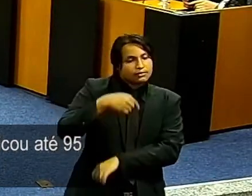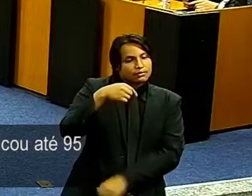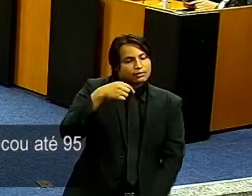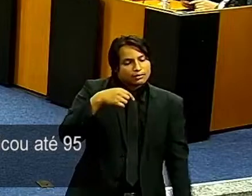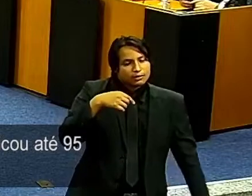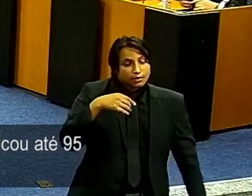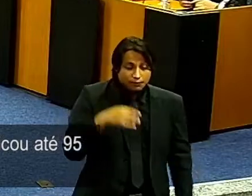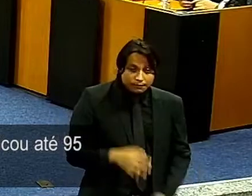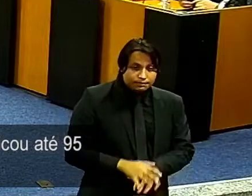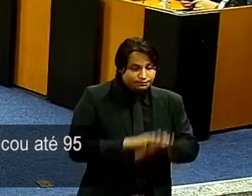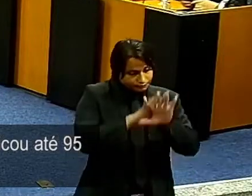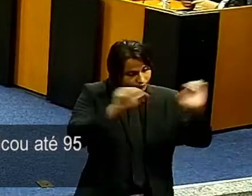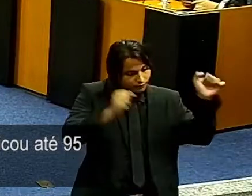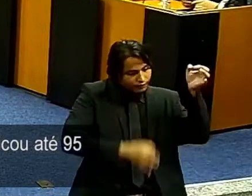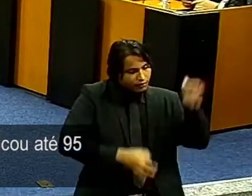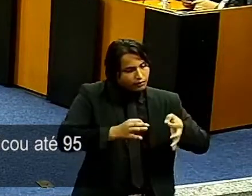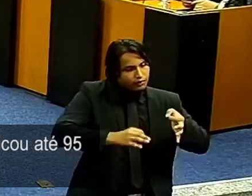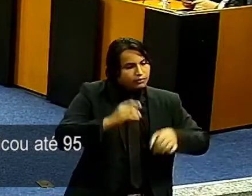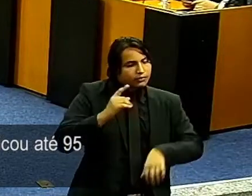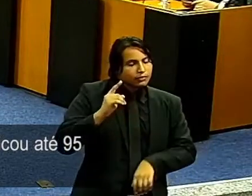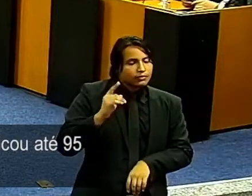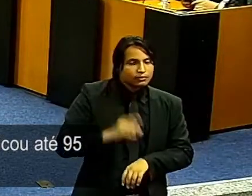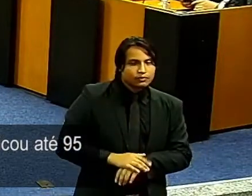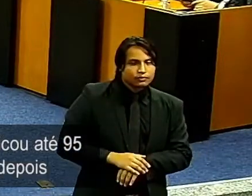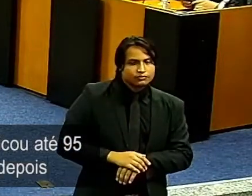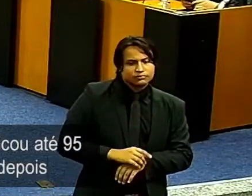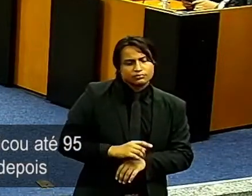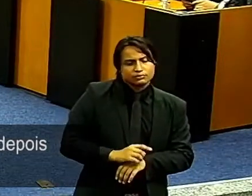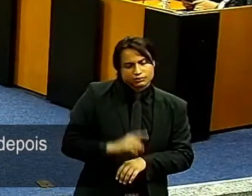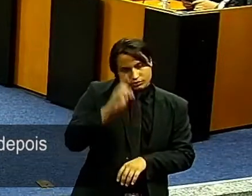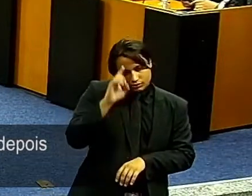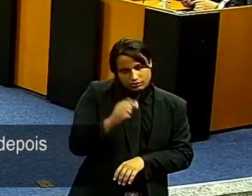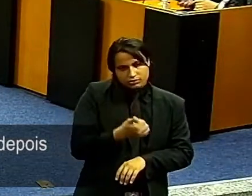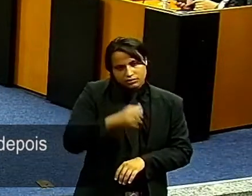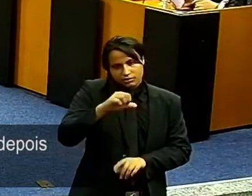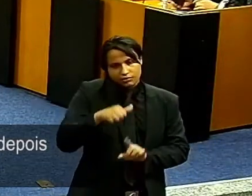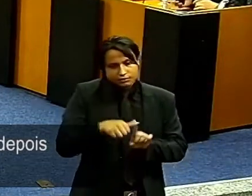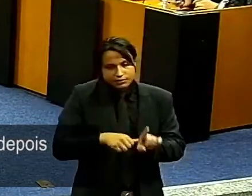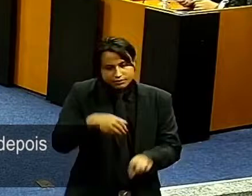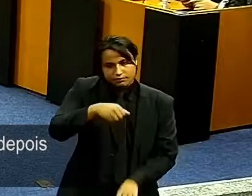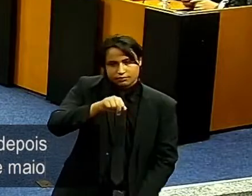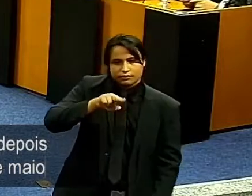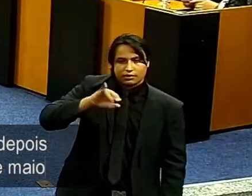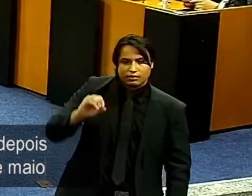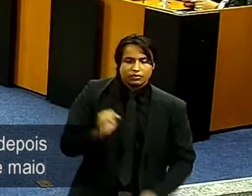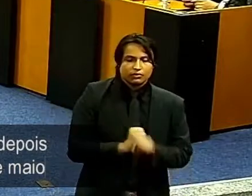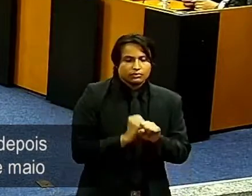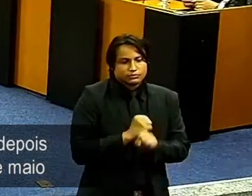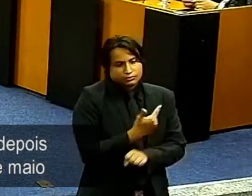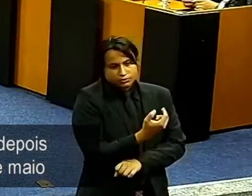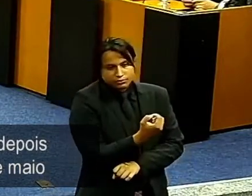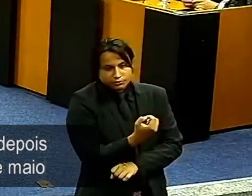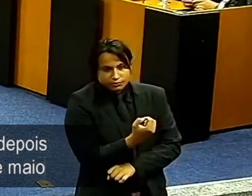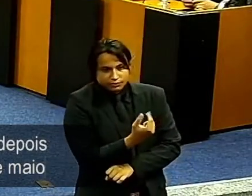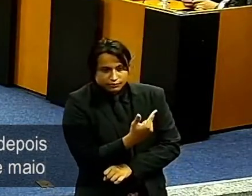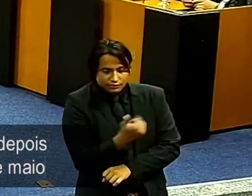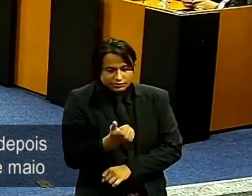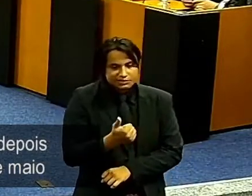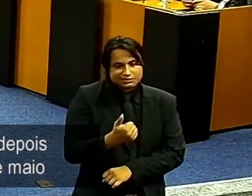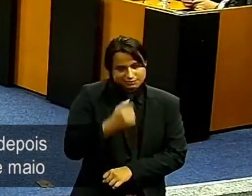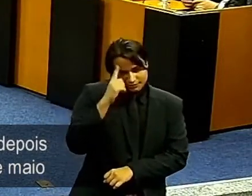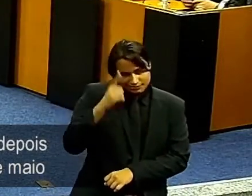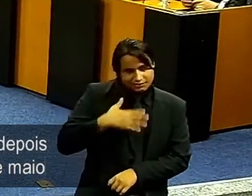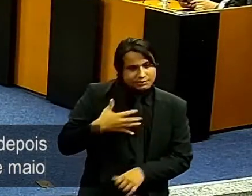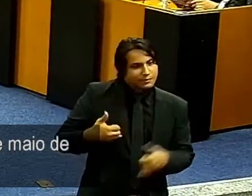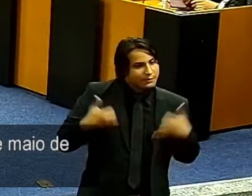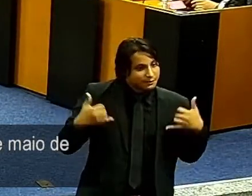e em 19 de maio de 2021 data do meu aniversário ele chegou